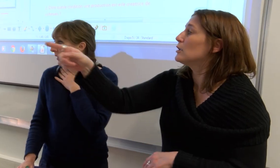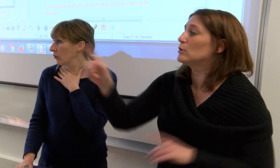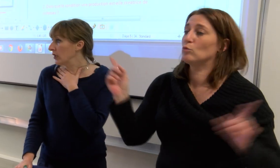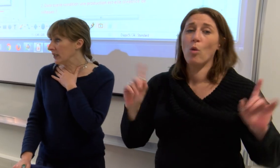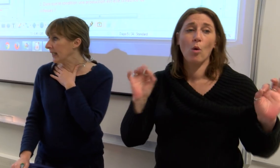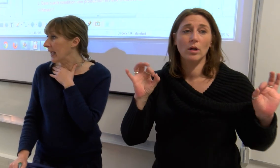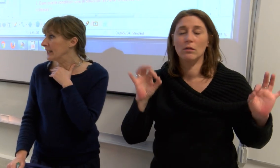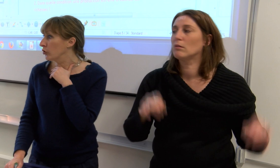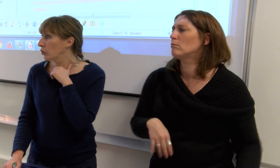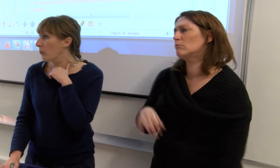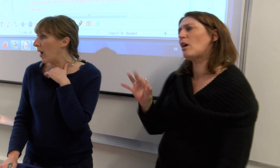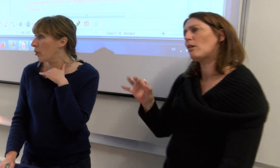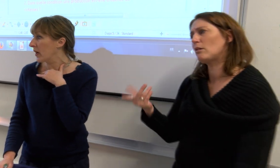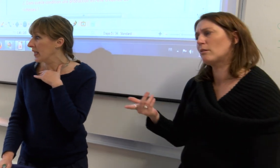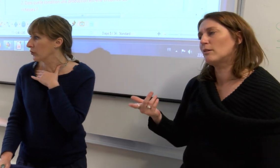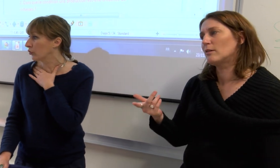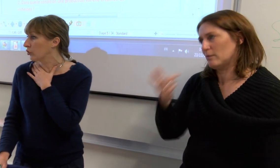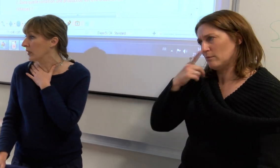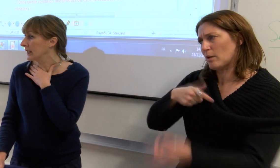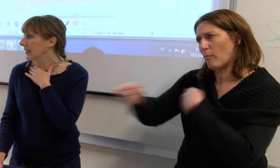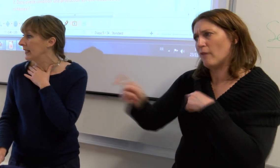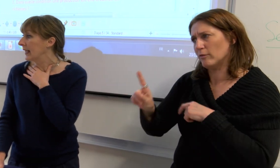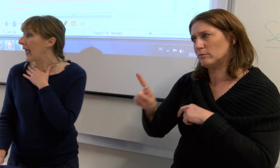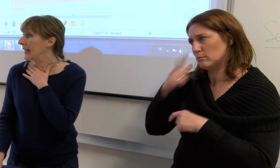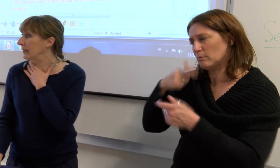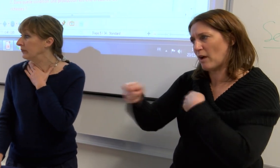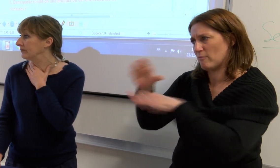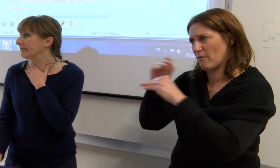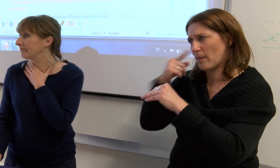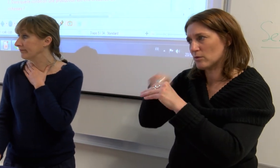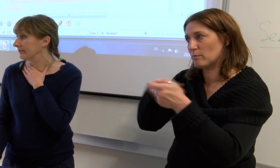Oui, non, c'est rien,'est juste pas approprié, surtout, je pense. Allez !